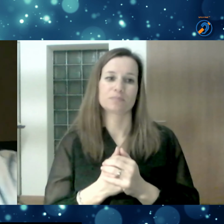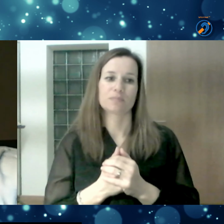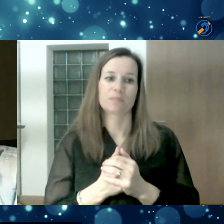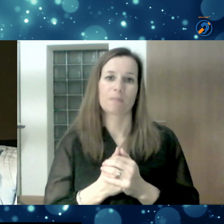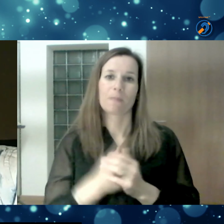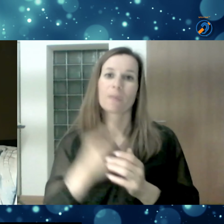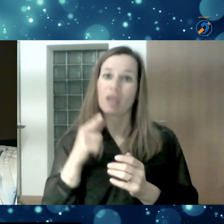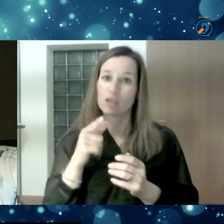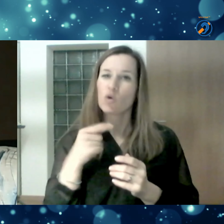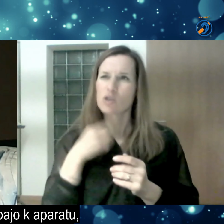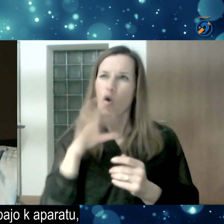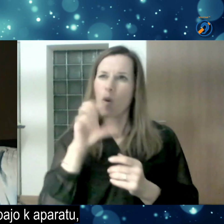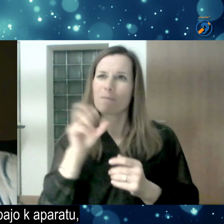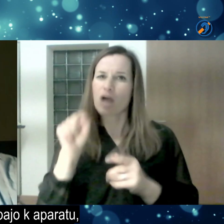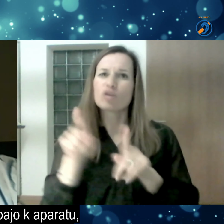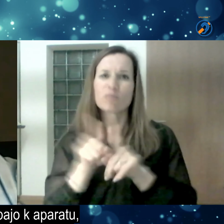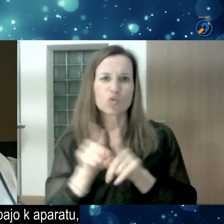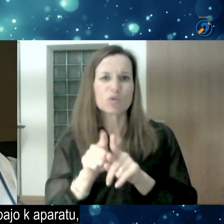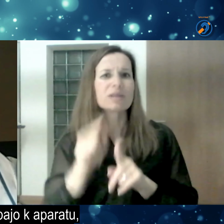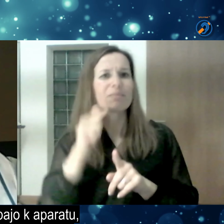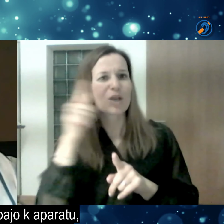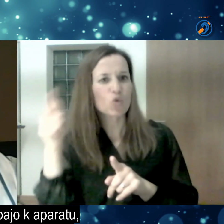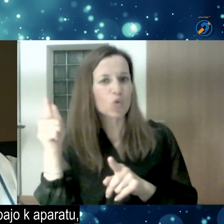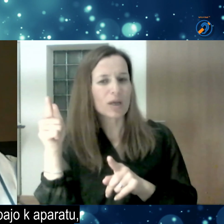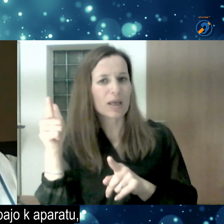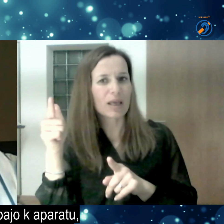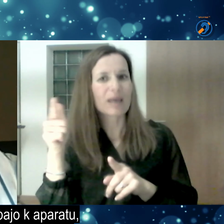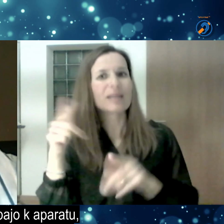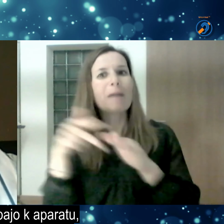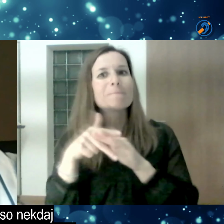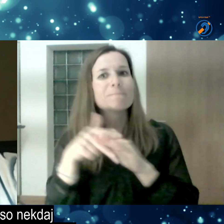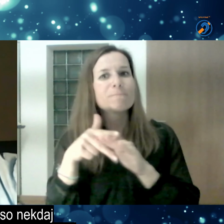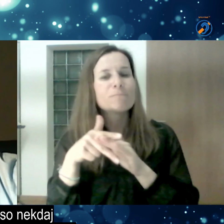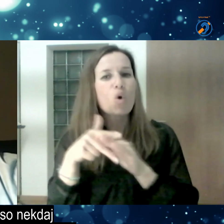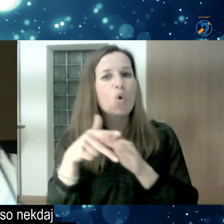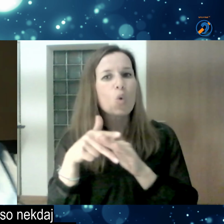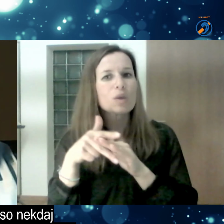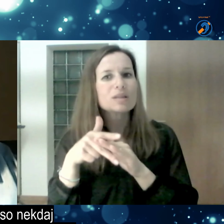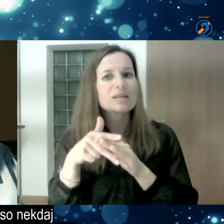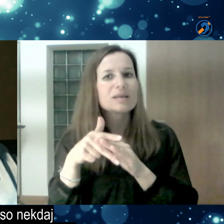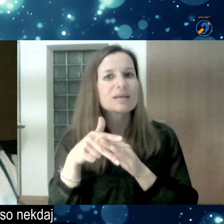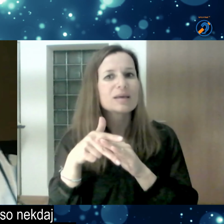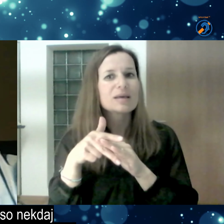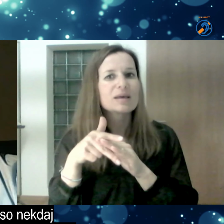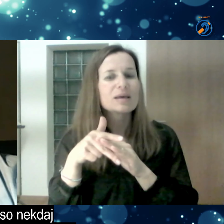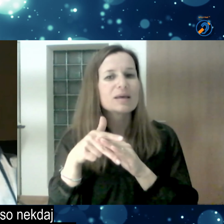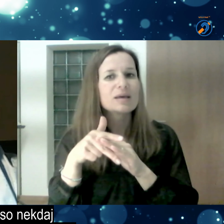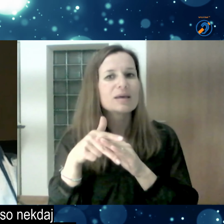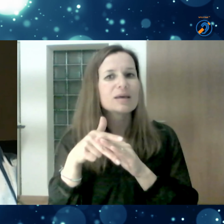opažam tudi pri drugih, ko pristopajo k slušnemu aparatu, da jih moti prav tisto, kar so nekdaj z veseljem